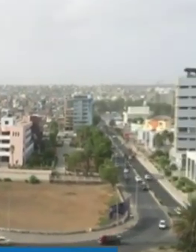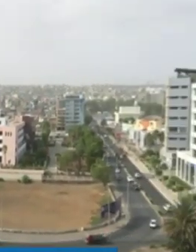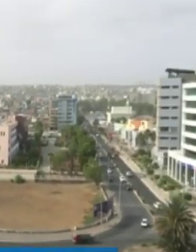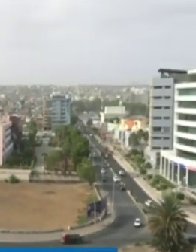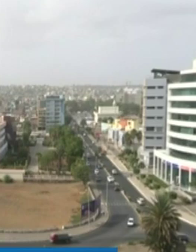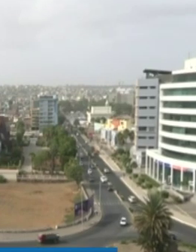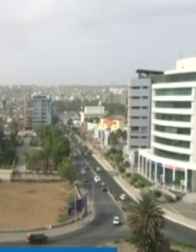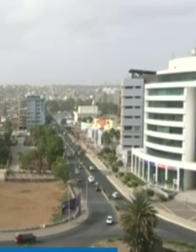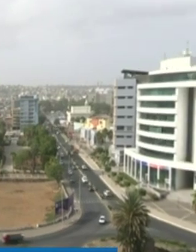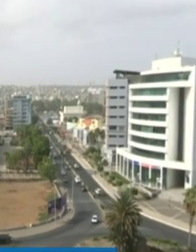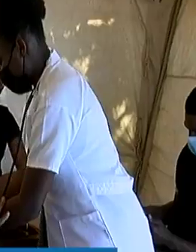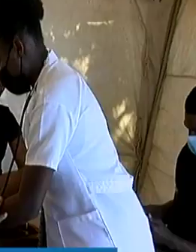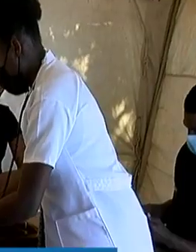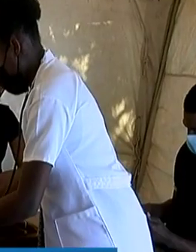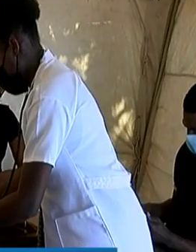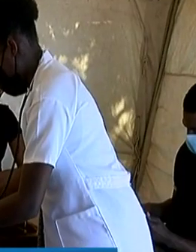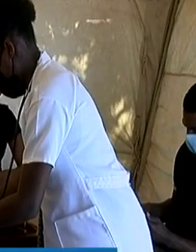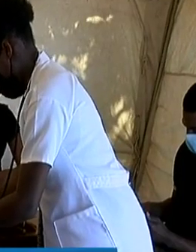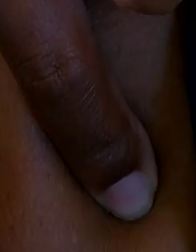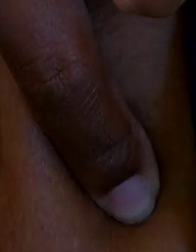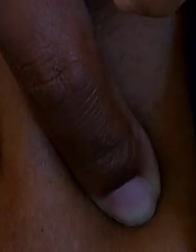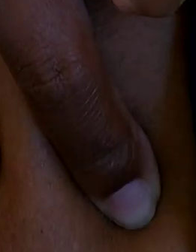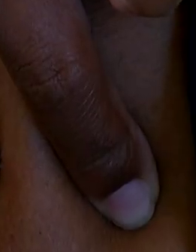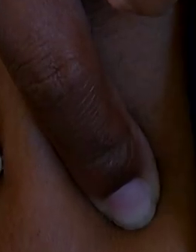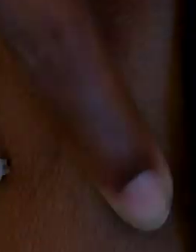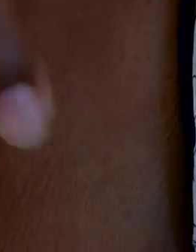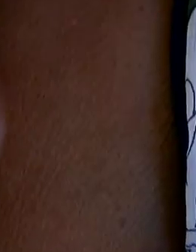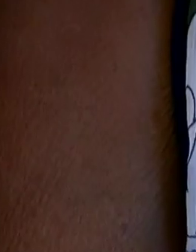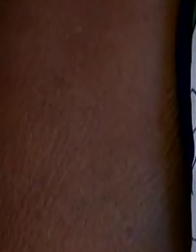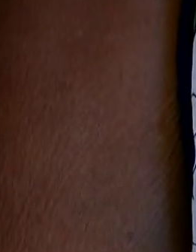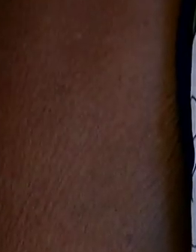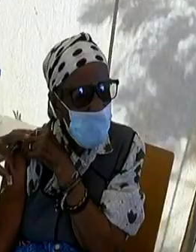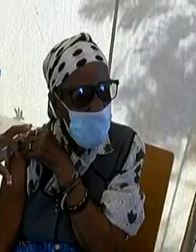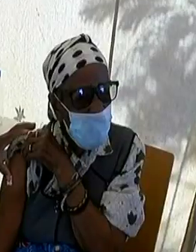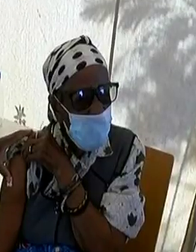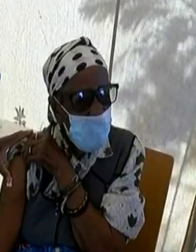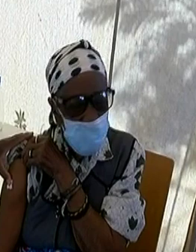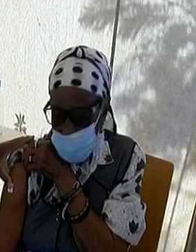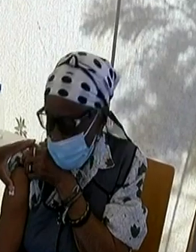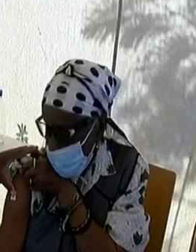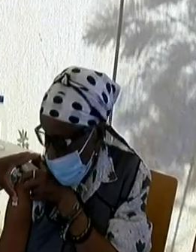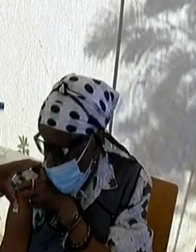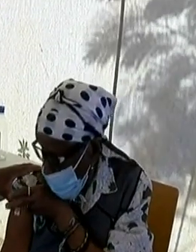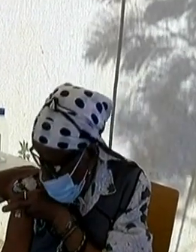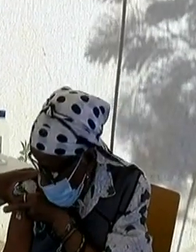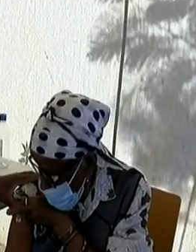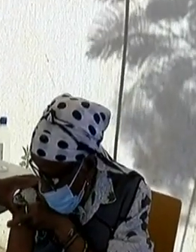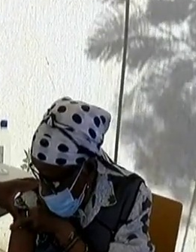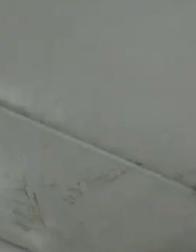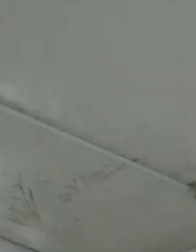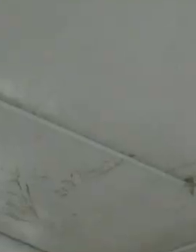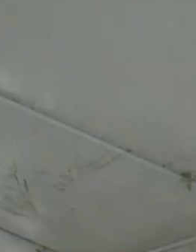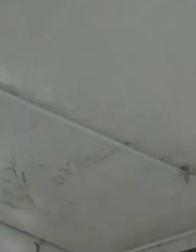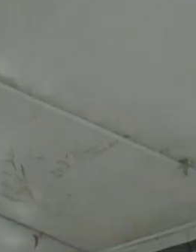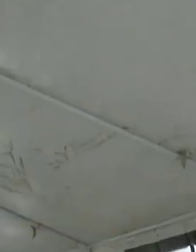adultos tomaram a dose de reforço, um valor muito abaixo do pretendido, diz Jorge Noel Barreto. Mais